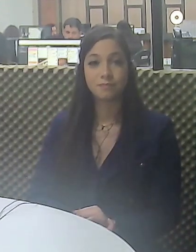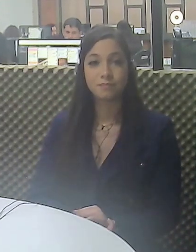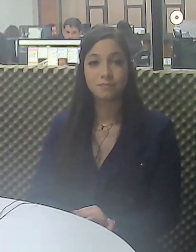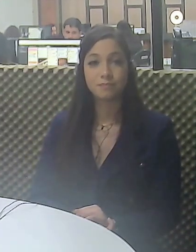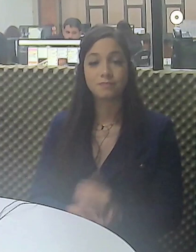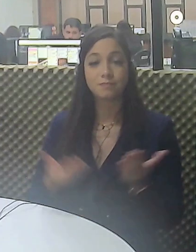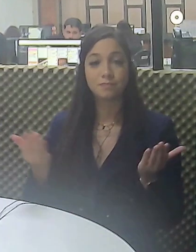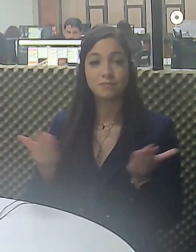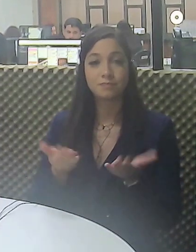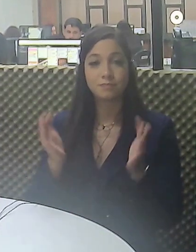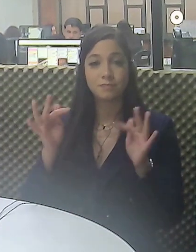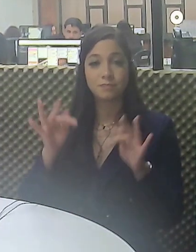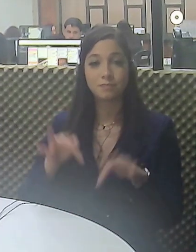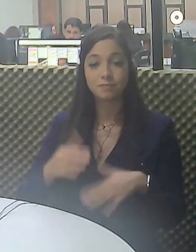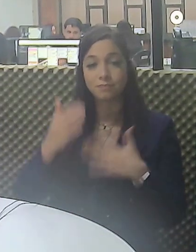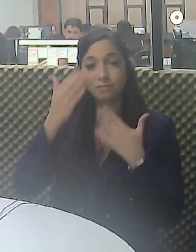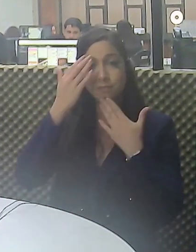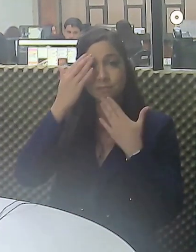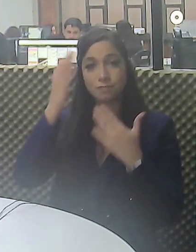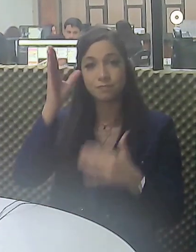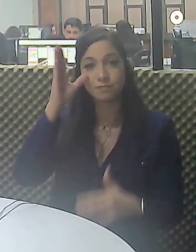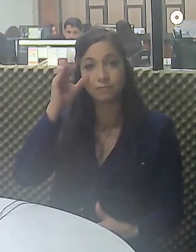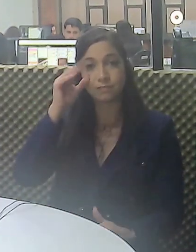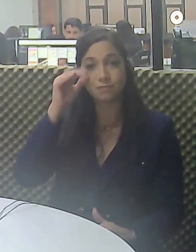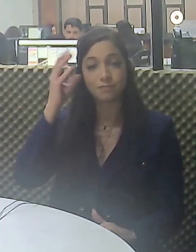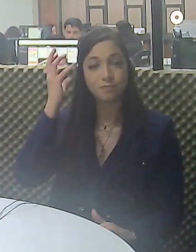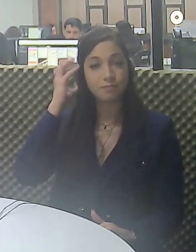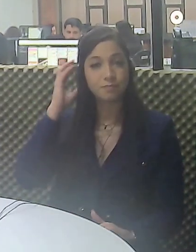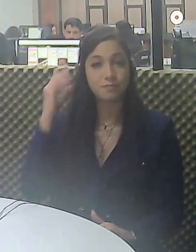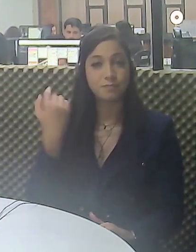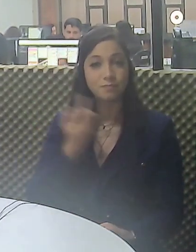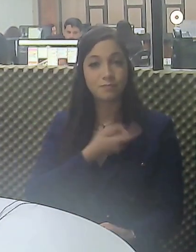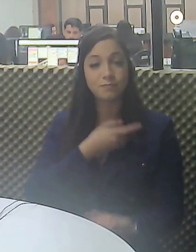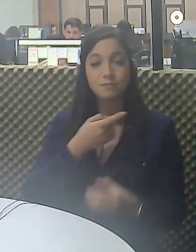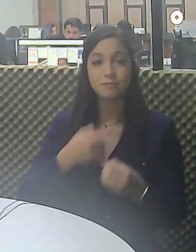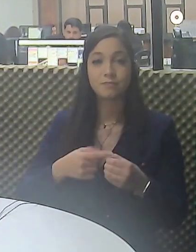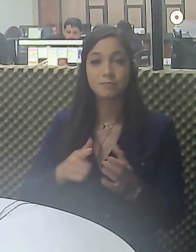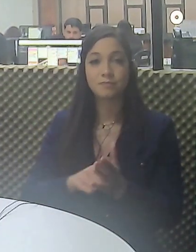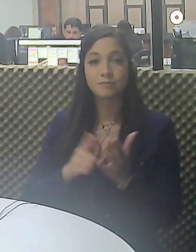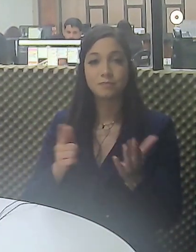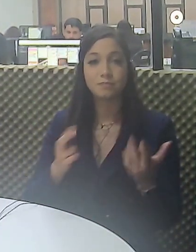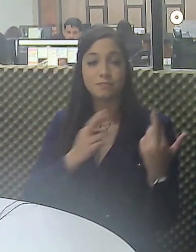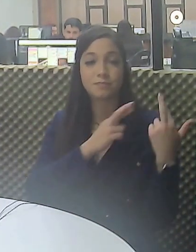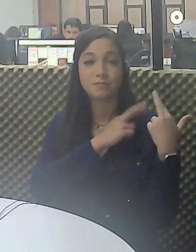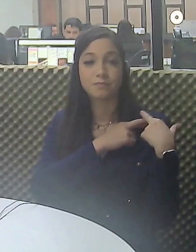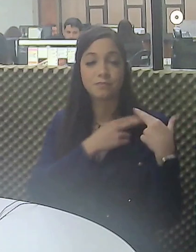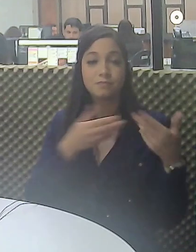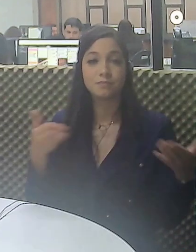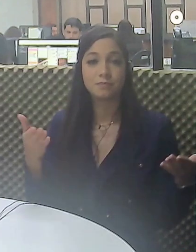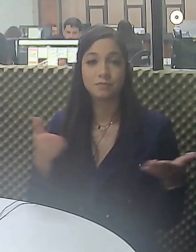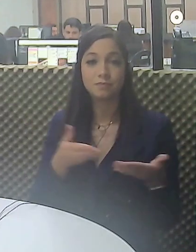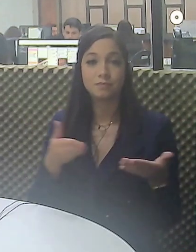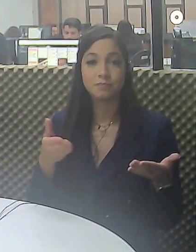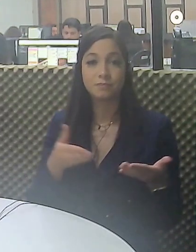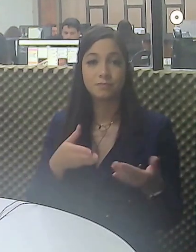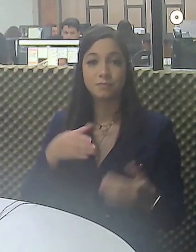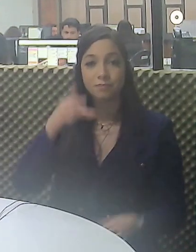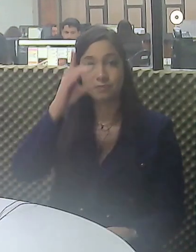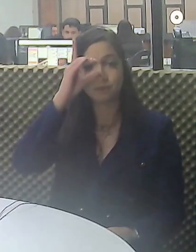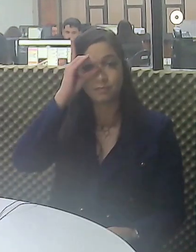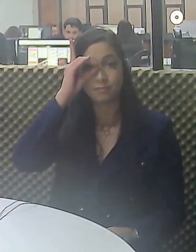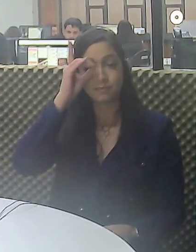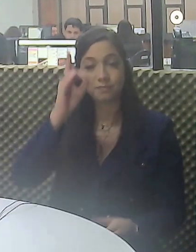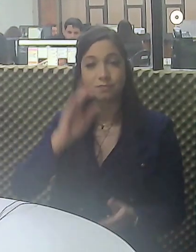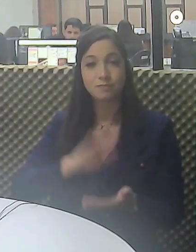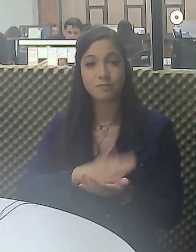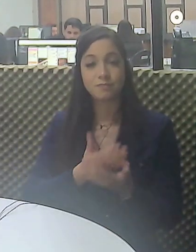notícias. A edição de hoje fica por aqui. Obrigado pela sua audiência, Rádio Nossa Cidade. Jornalista responsável pela edição, Daniela